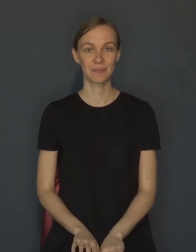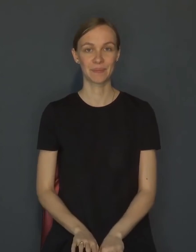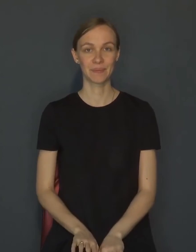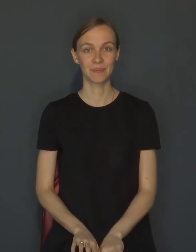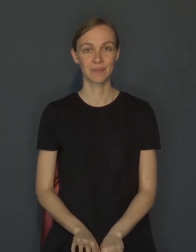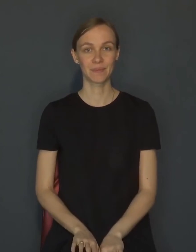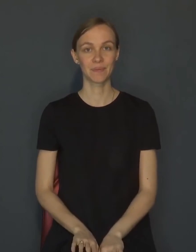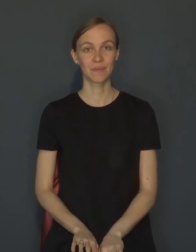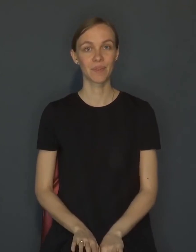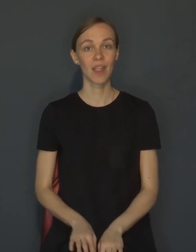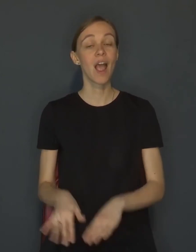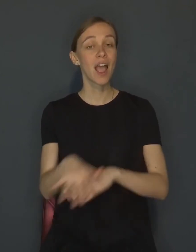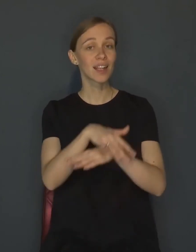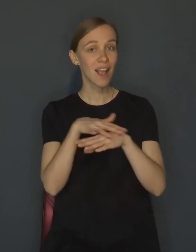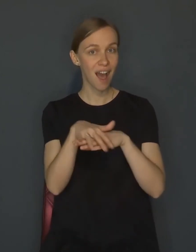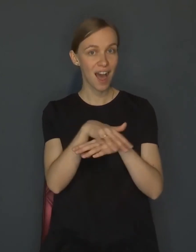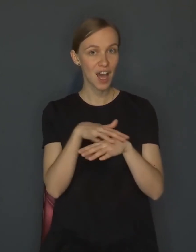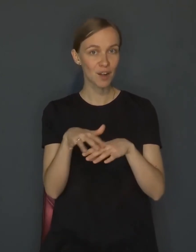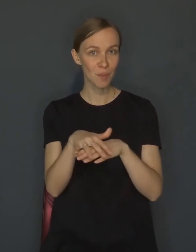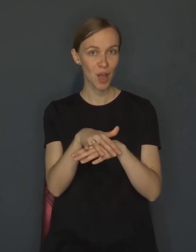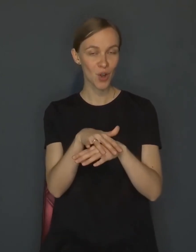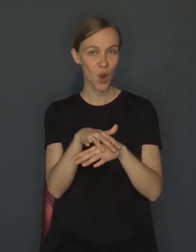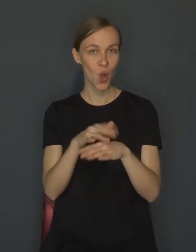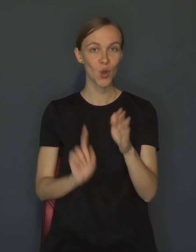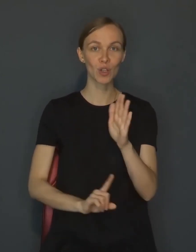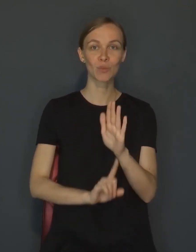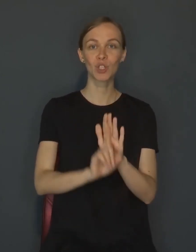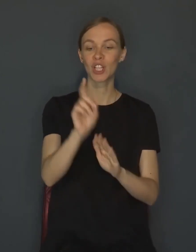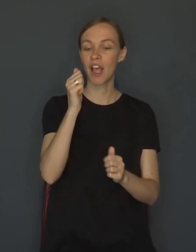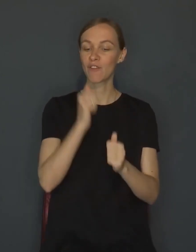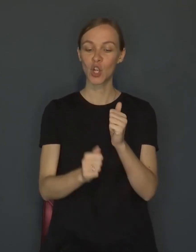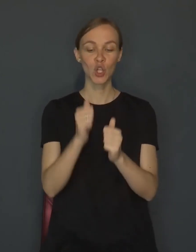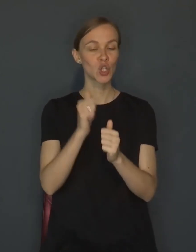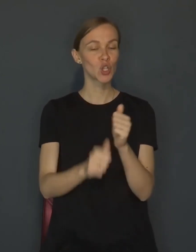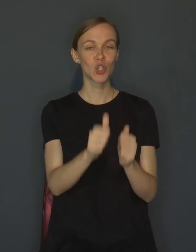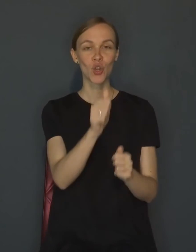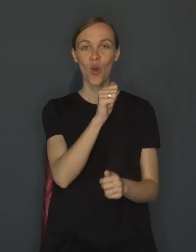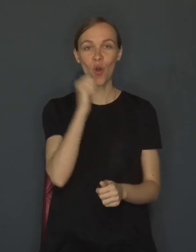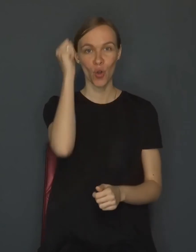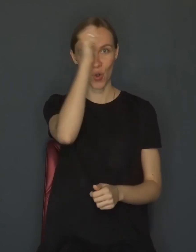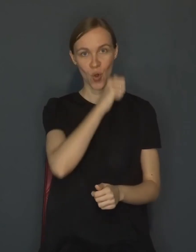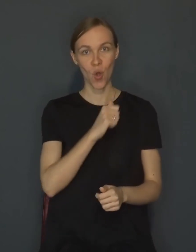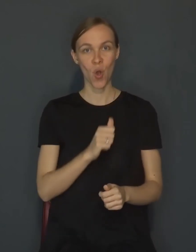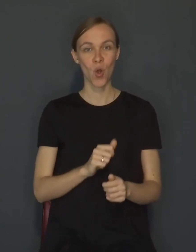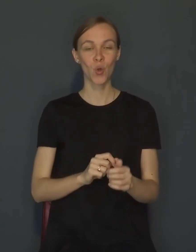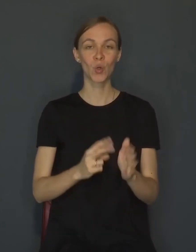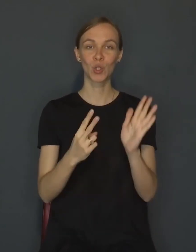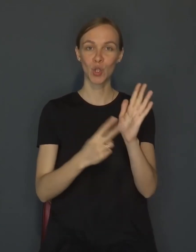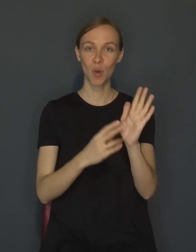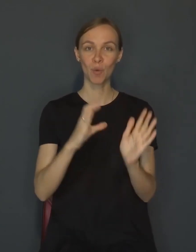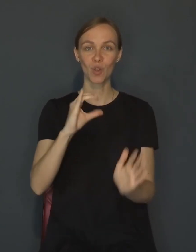Контрактовий ярмарок розпочинався щороку 7 січня і тривав протягом 4